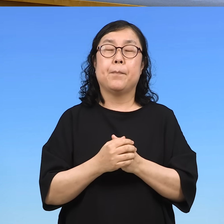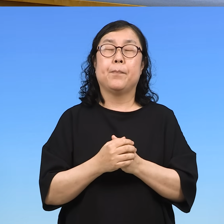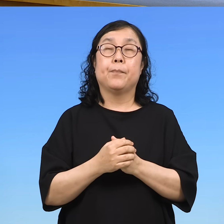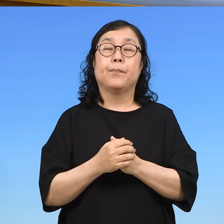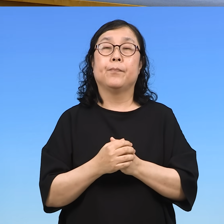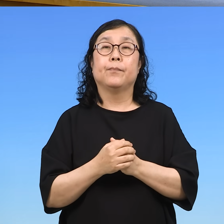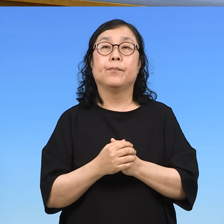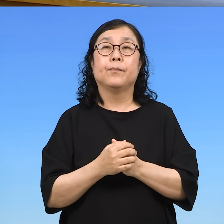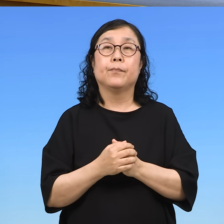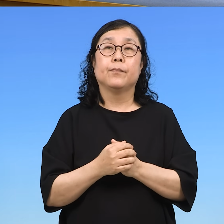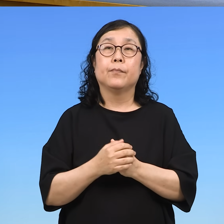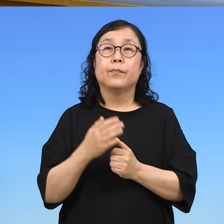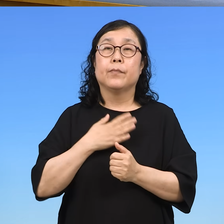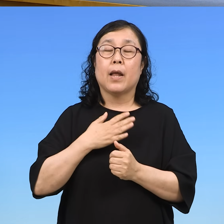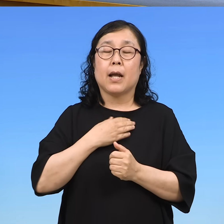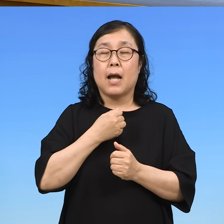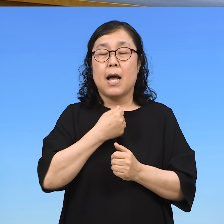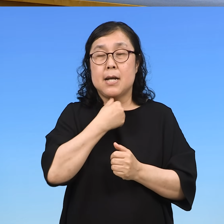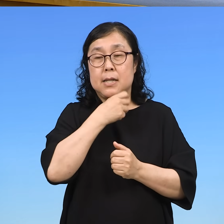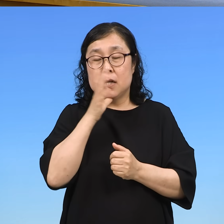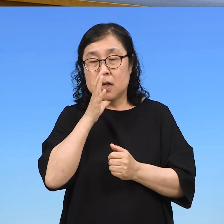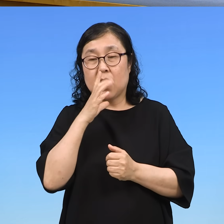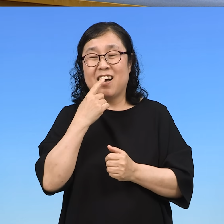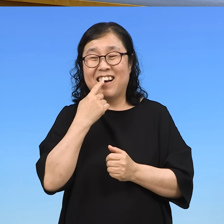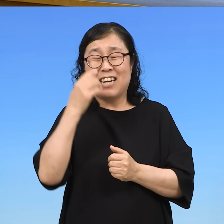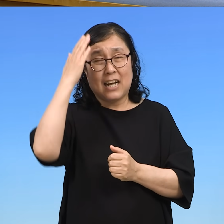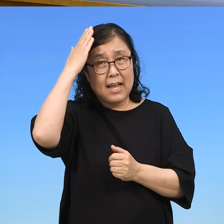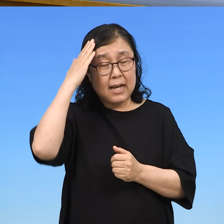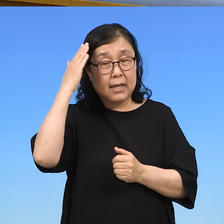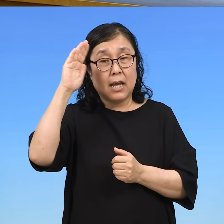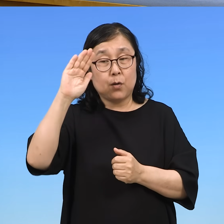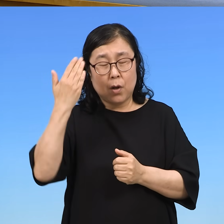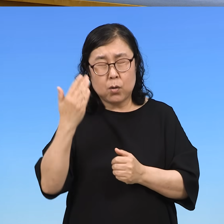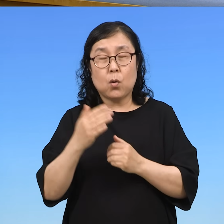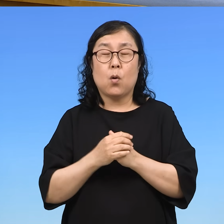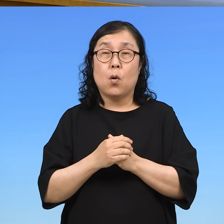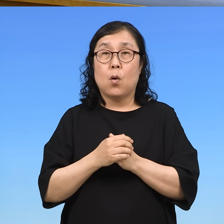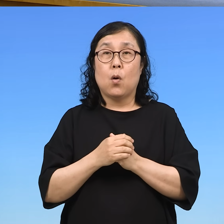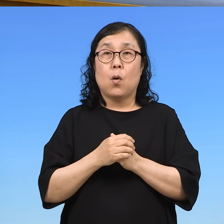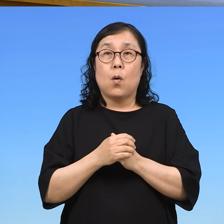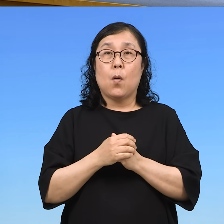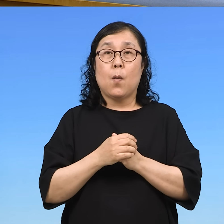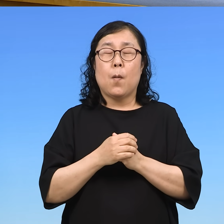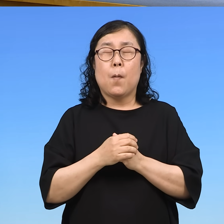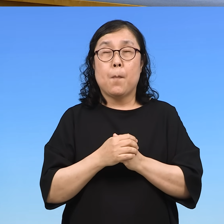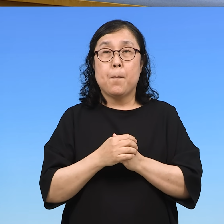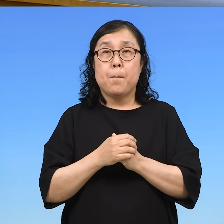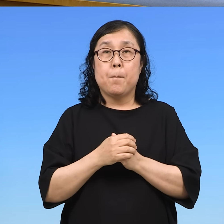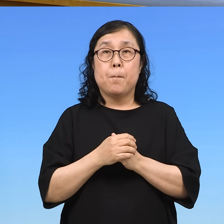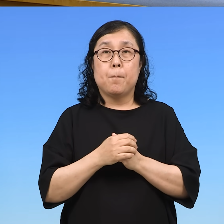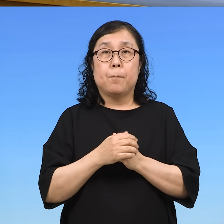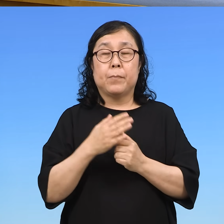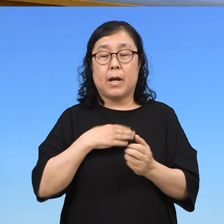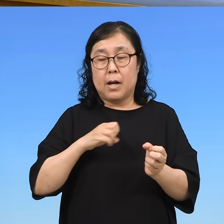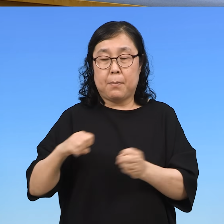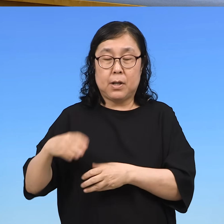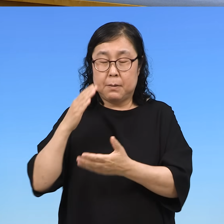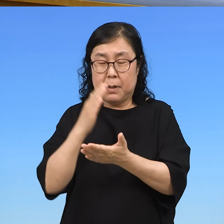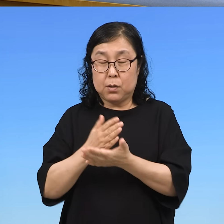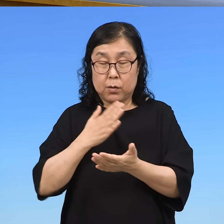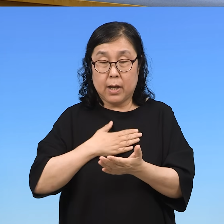보십시오. 하나님이여, 내가 늙어 백발이 될 때에도 나를 버리지 마시며 내가 주의